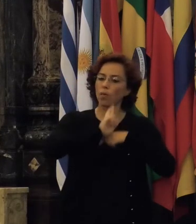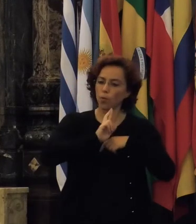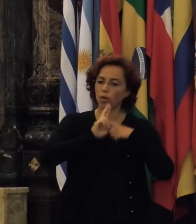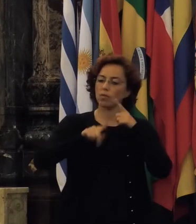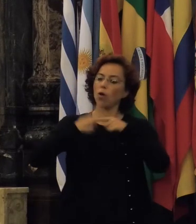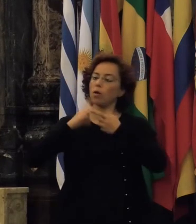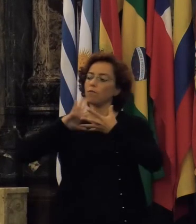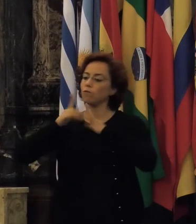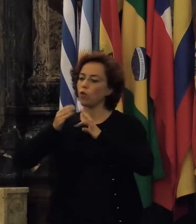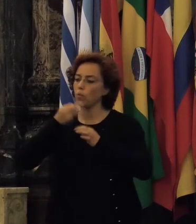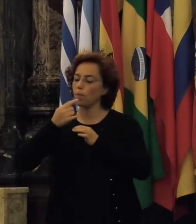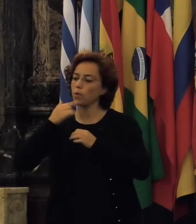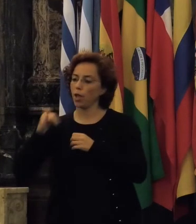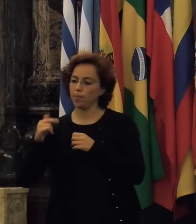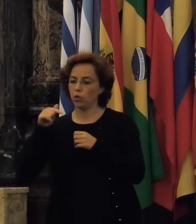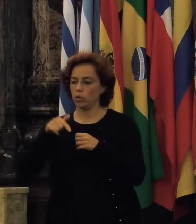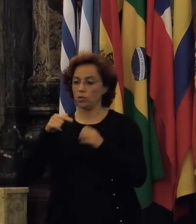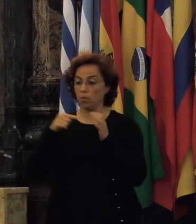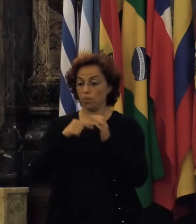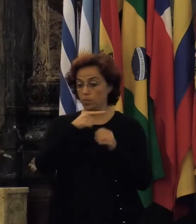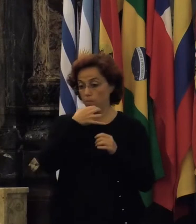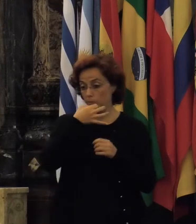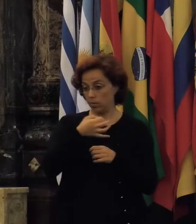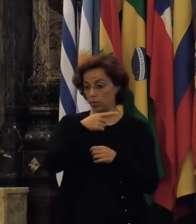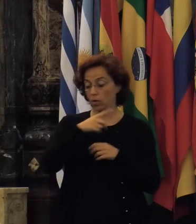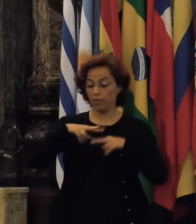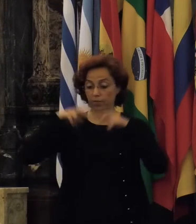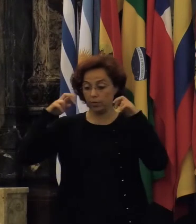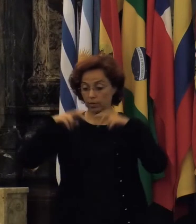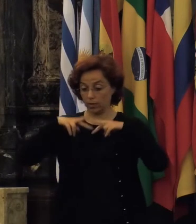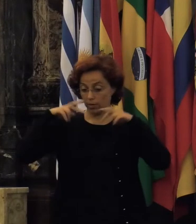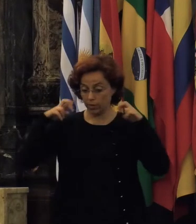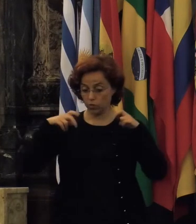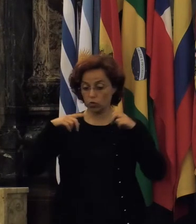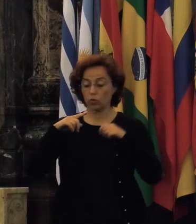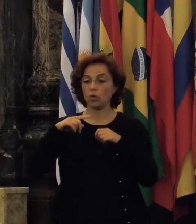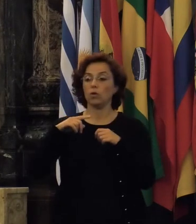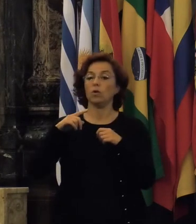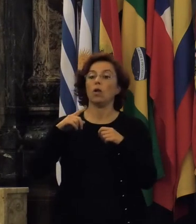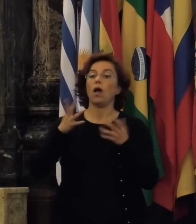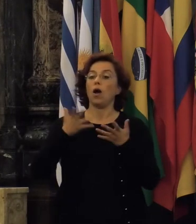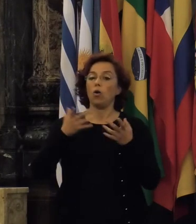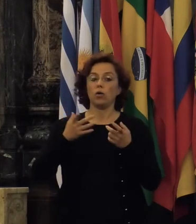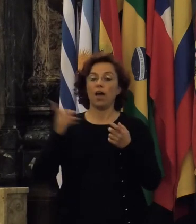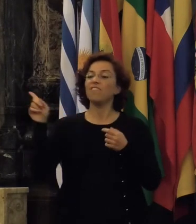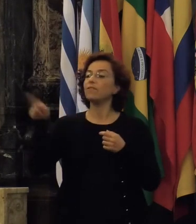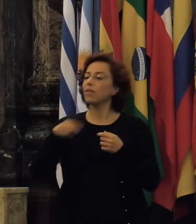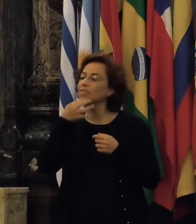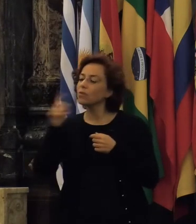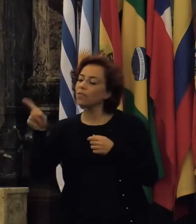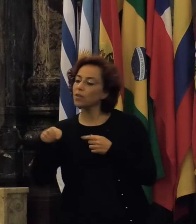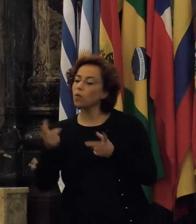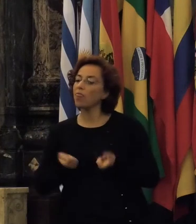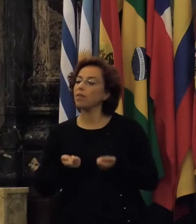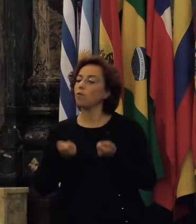otros planteos. Por ejemplo, con este punto, ¿no?, que formó parte de la investigación, el venimos a devolverlos, así entre comillas, porque la